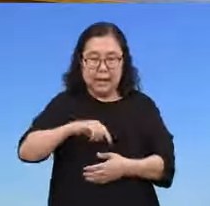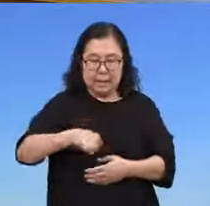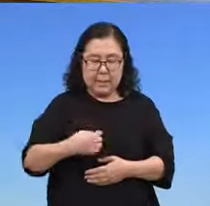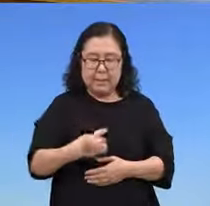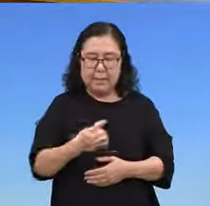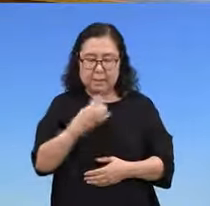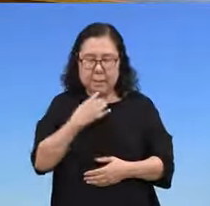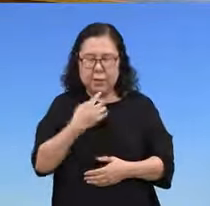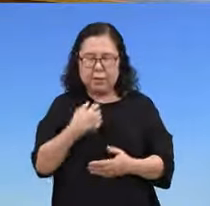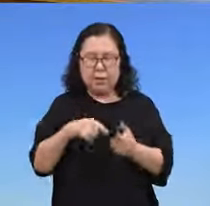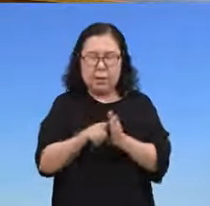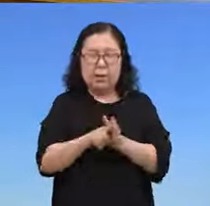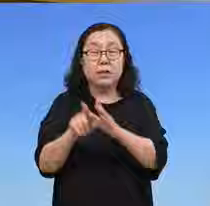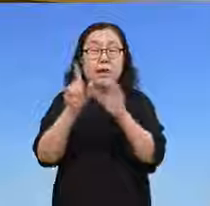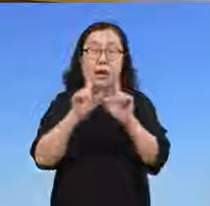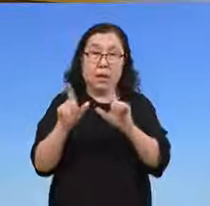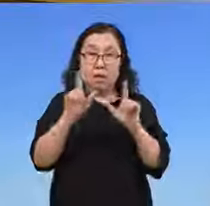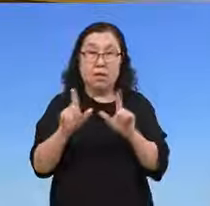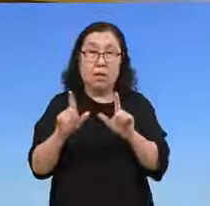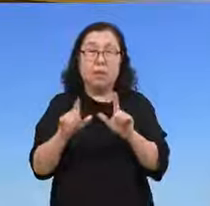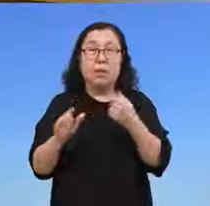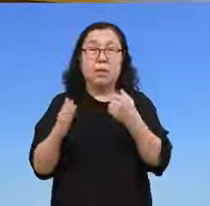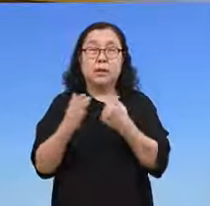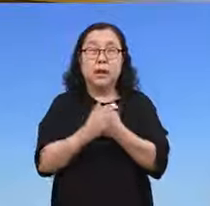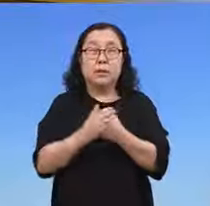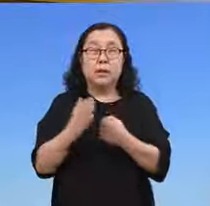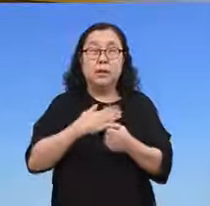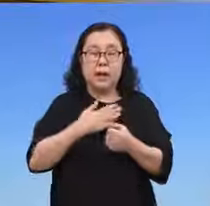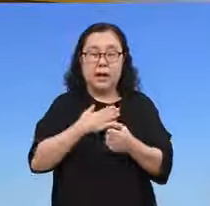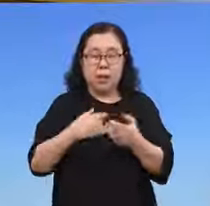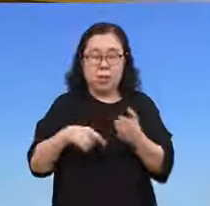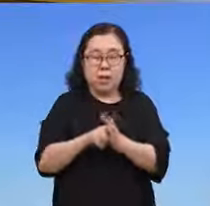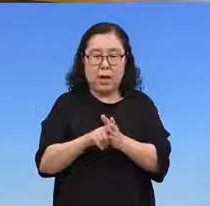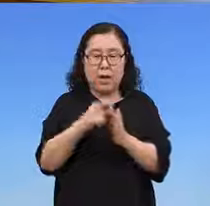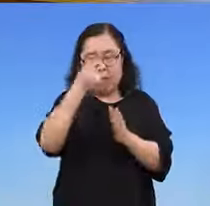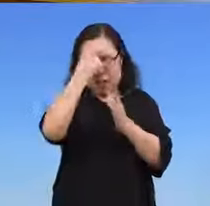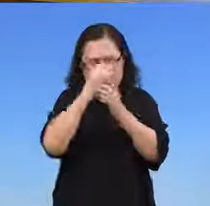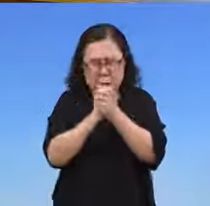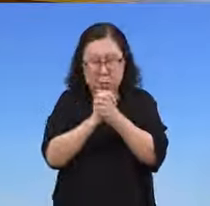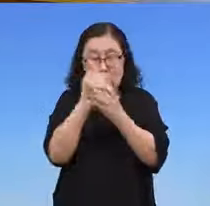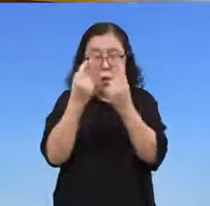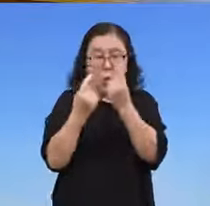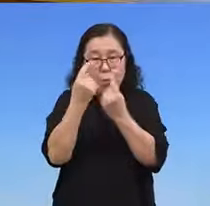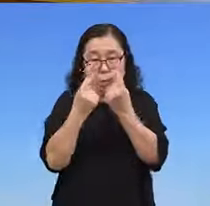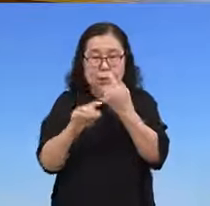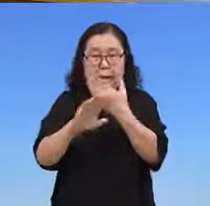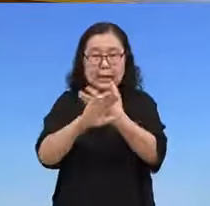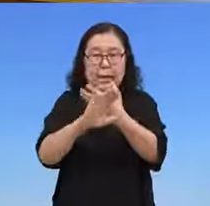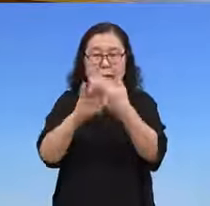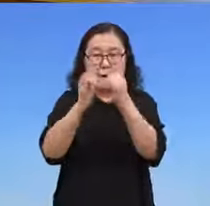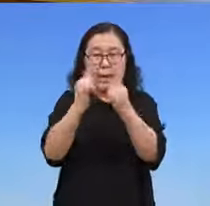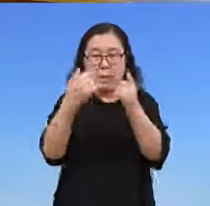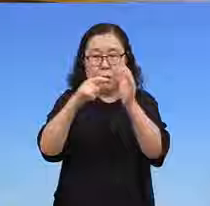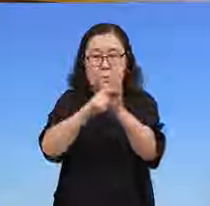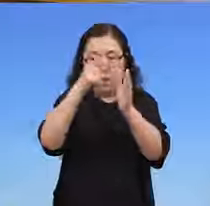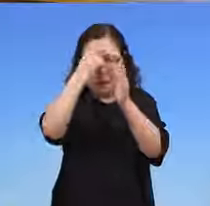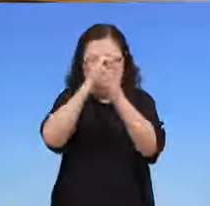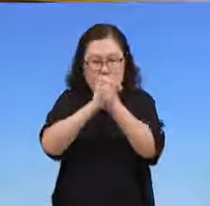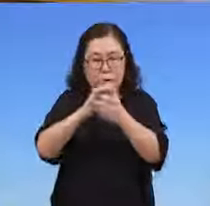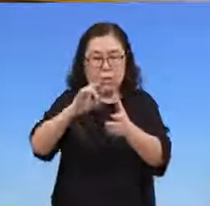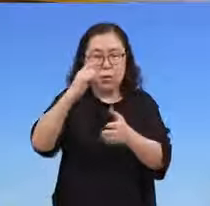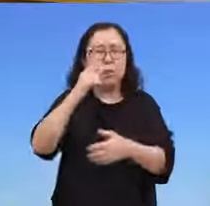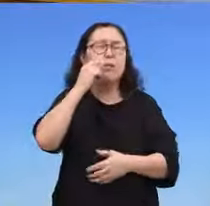살기에 급급한 우리는요, 절대로 먼저 나를 위한 기도보다 타인을 위한 기도가 먼저 나오질 않습니다.